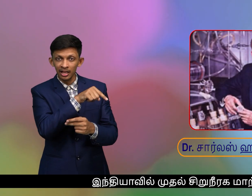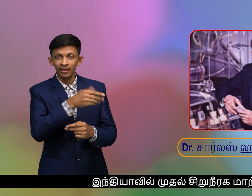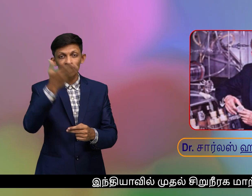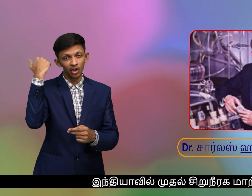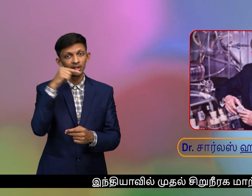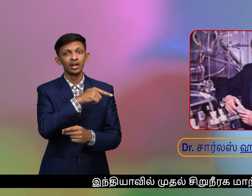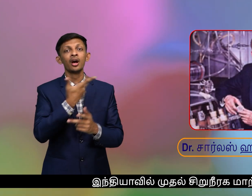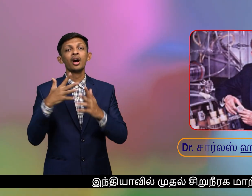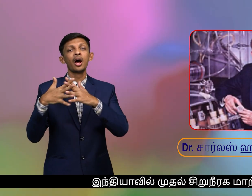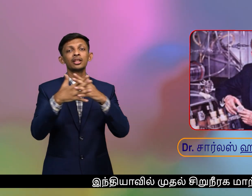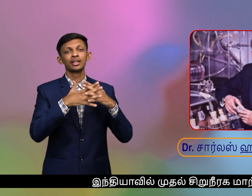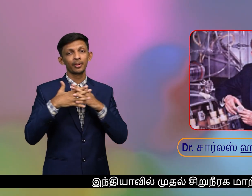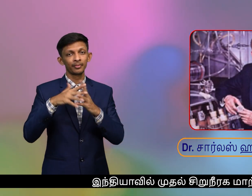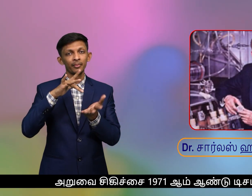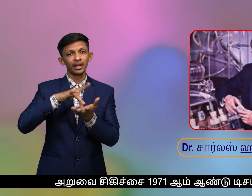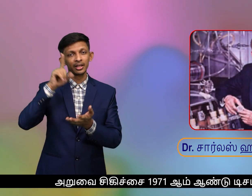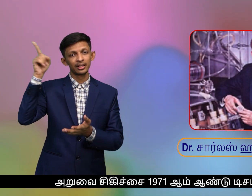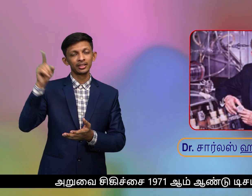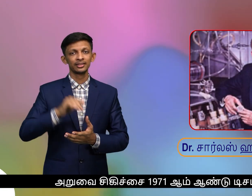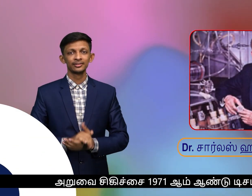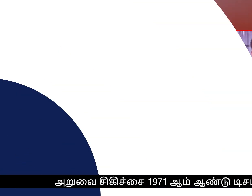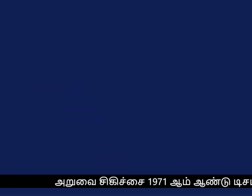இந்தியாவின் முதல் சிறுநீரக மாற்று அறுவை சிகிச்சை